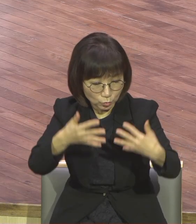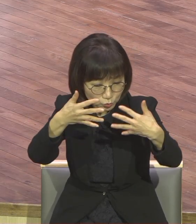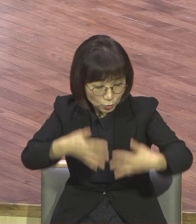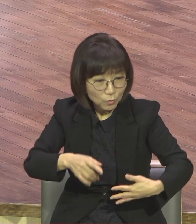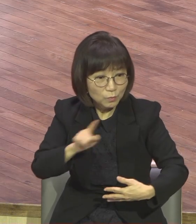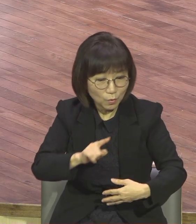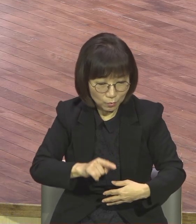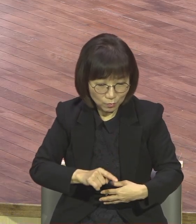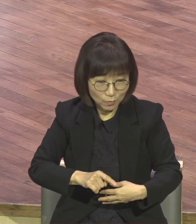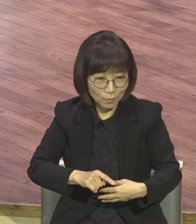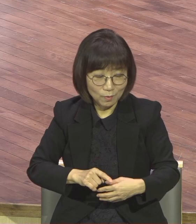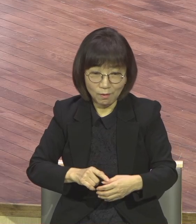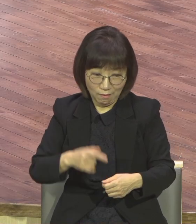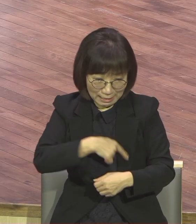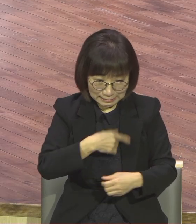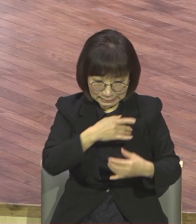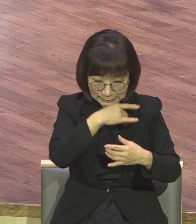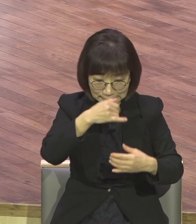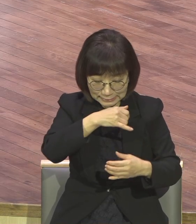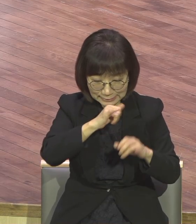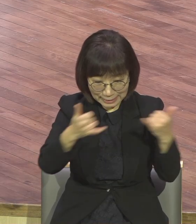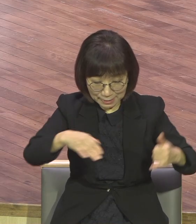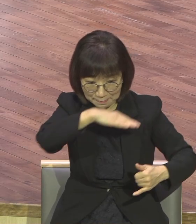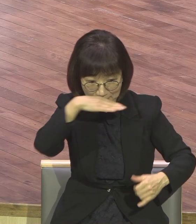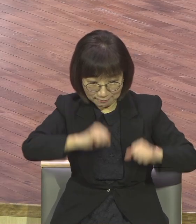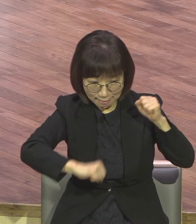하나님의 전능성에 대한 도전이고